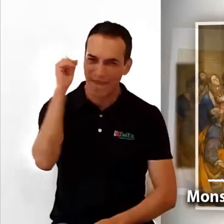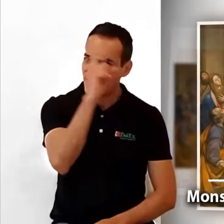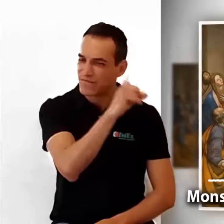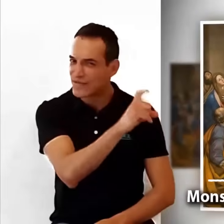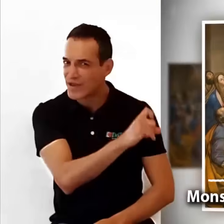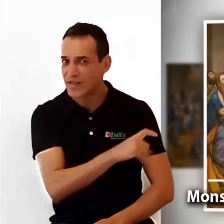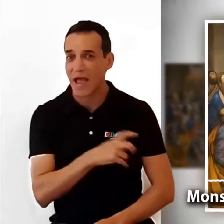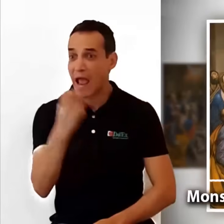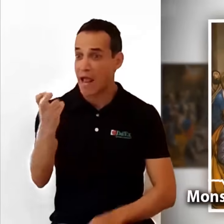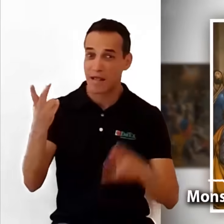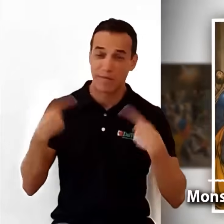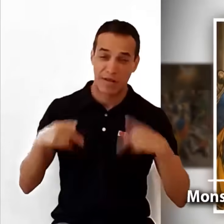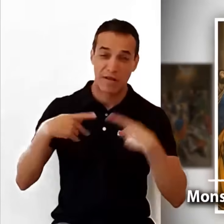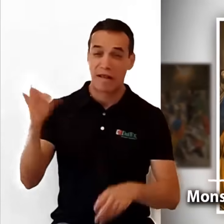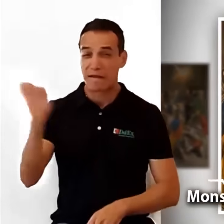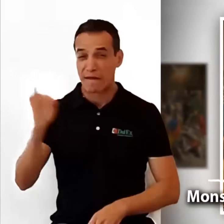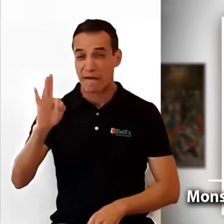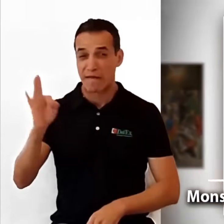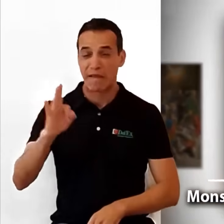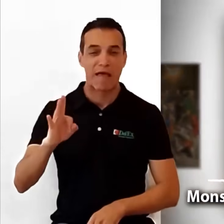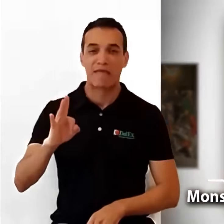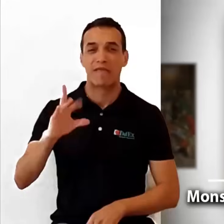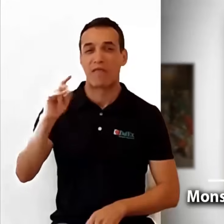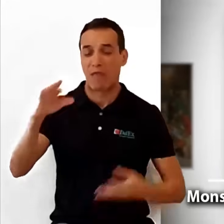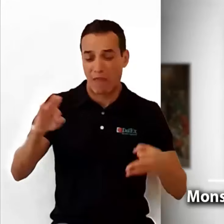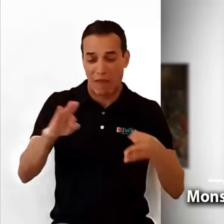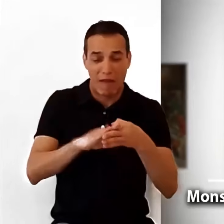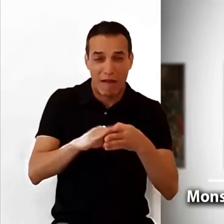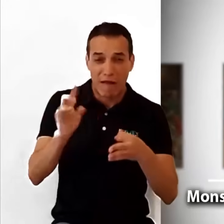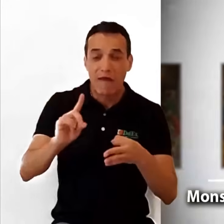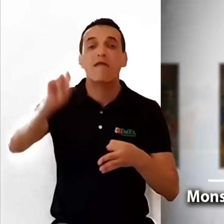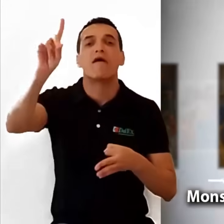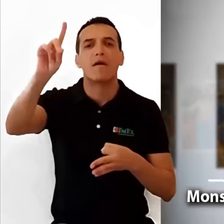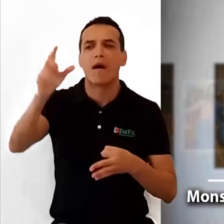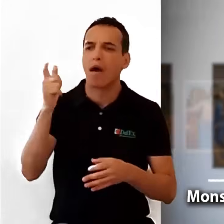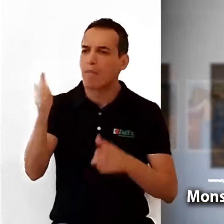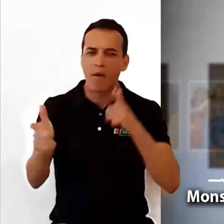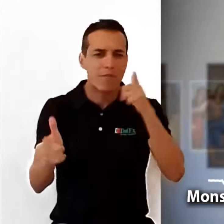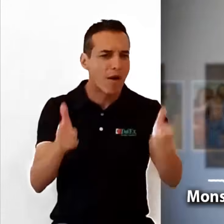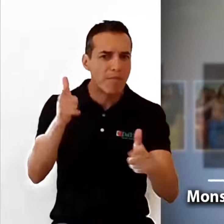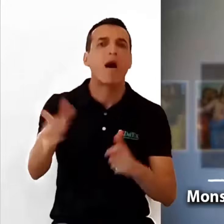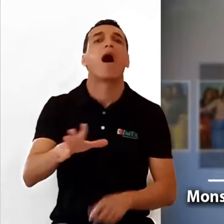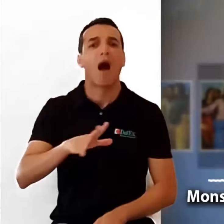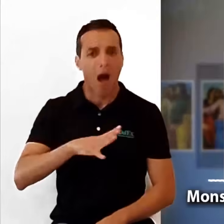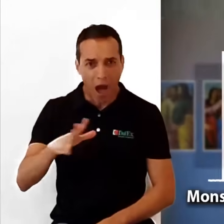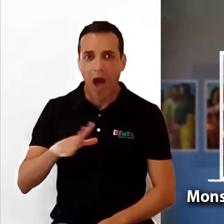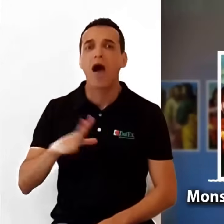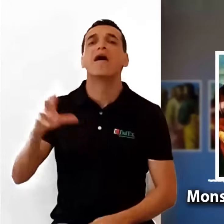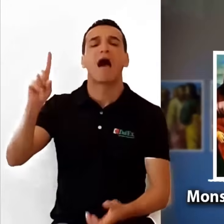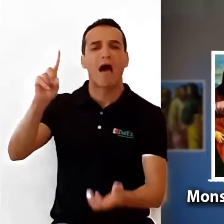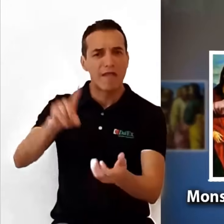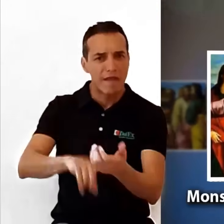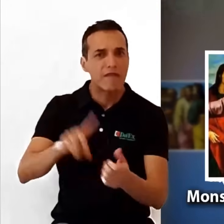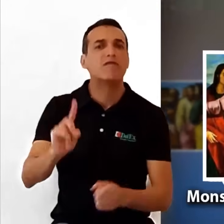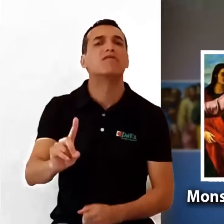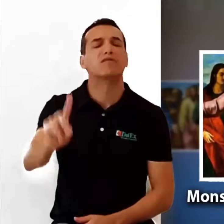personas que parecen más alejadas, una presencia de Dios. Todos hemos sido testigos